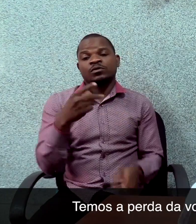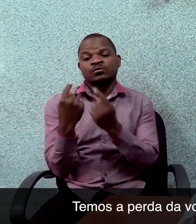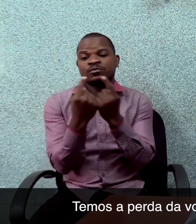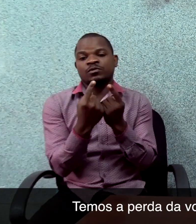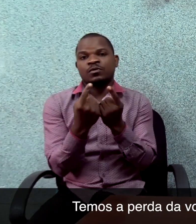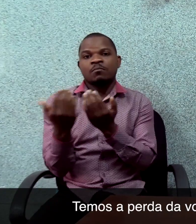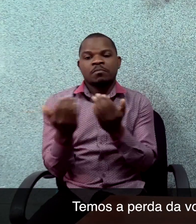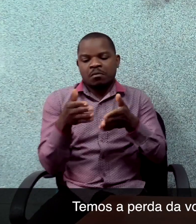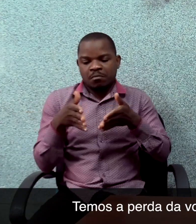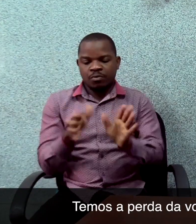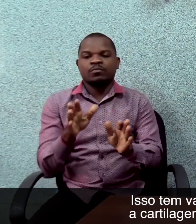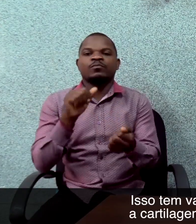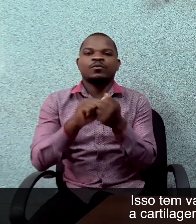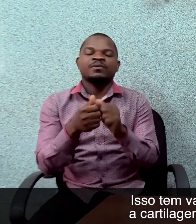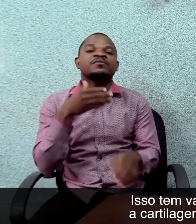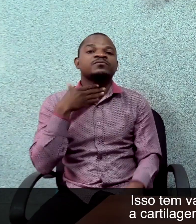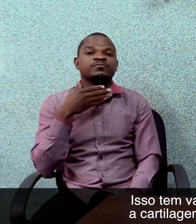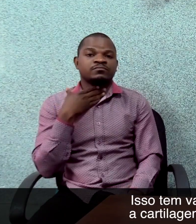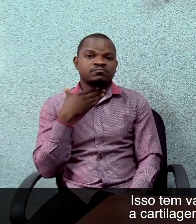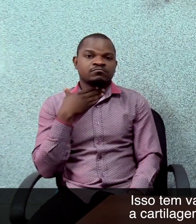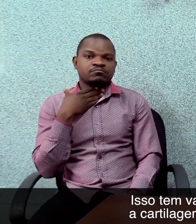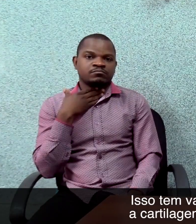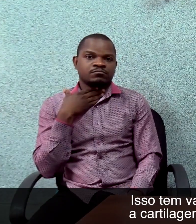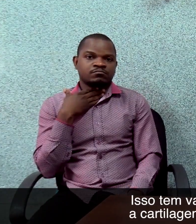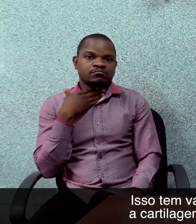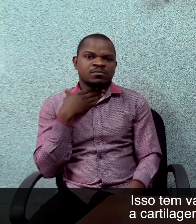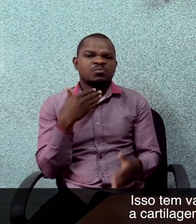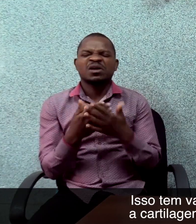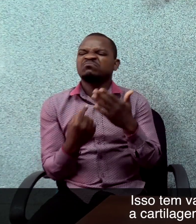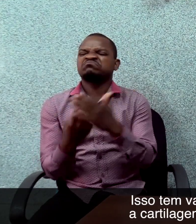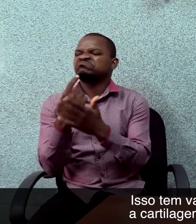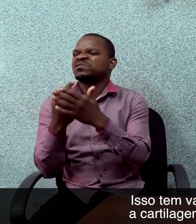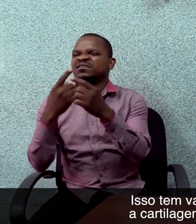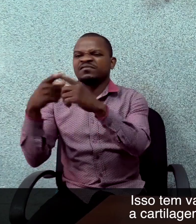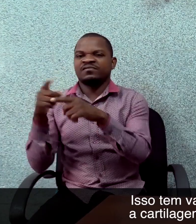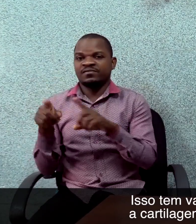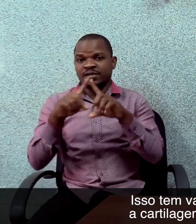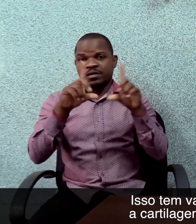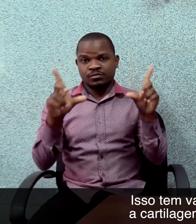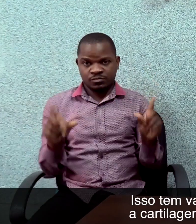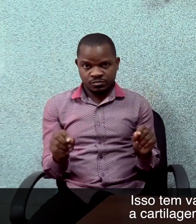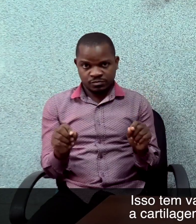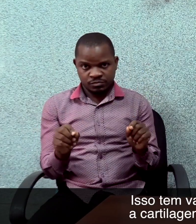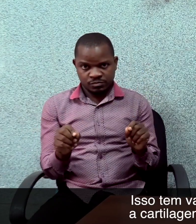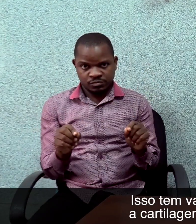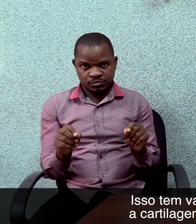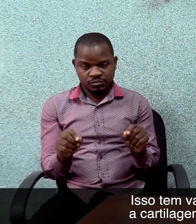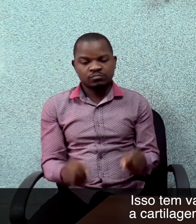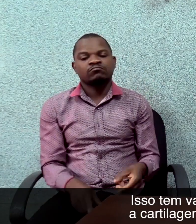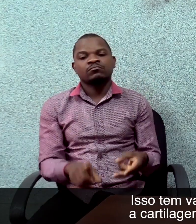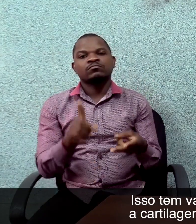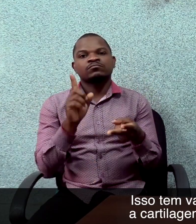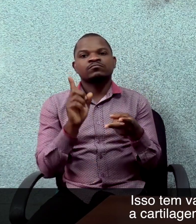com problema da voz, por múltiplas causas, desde a